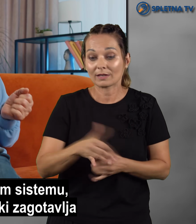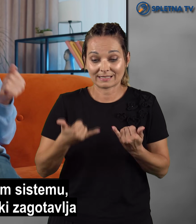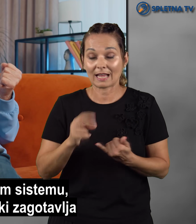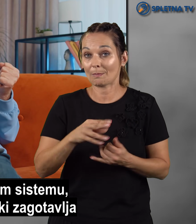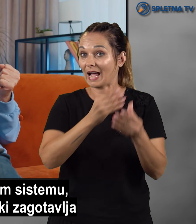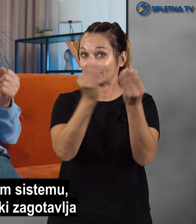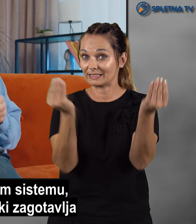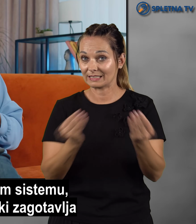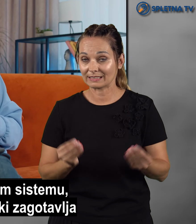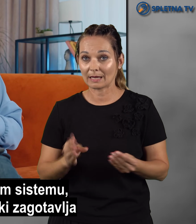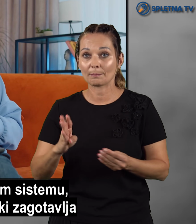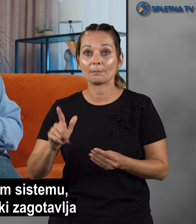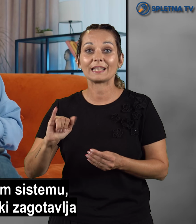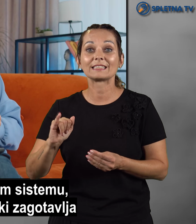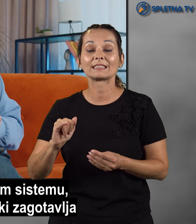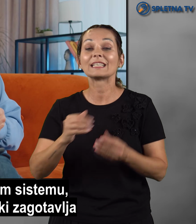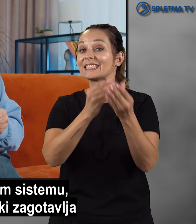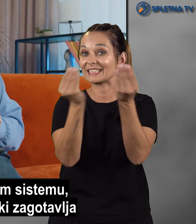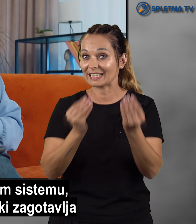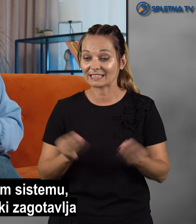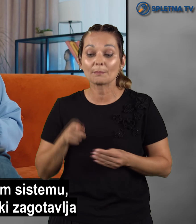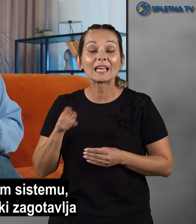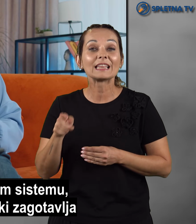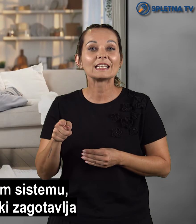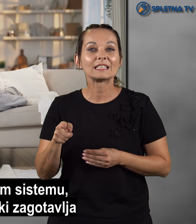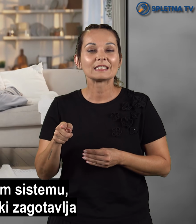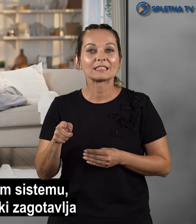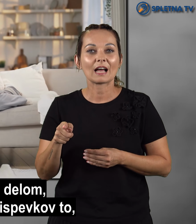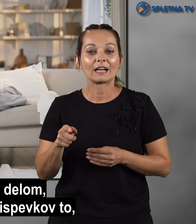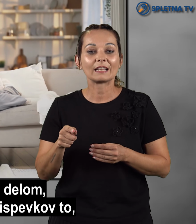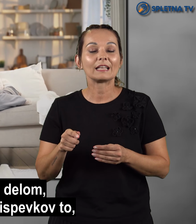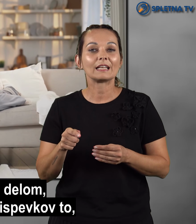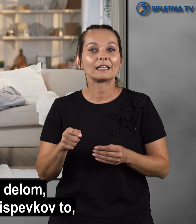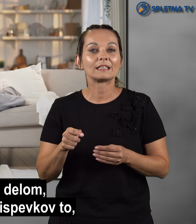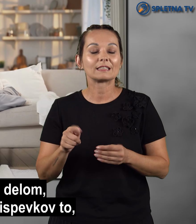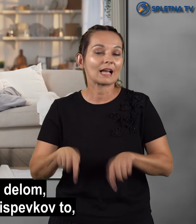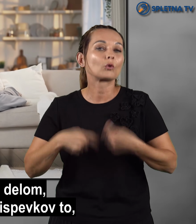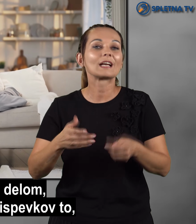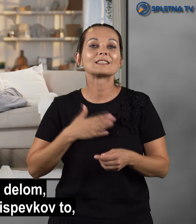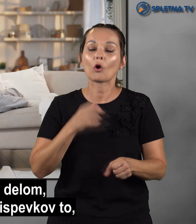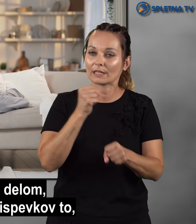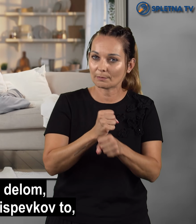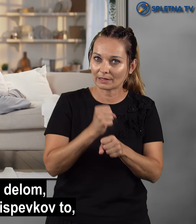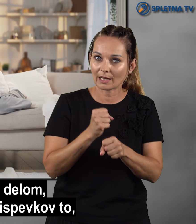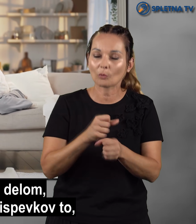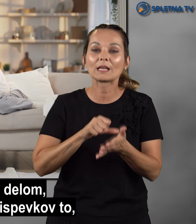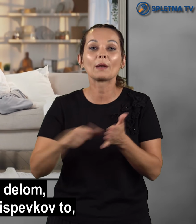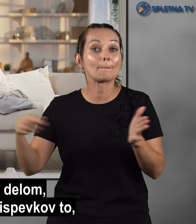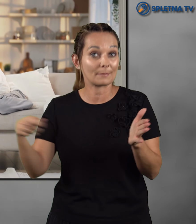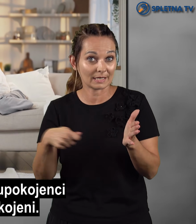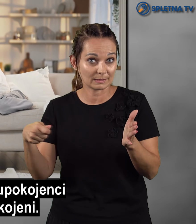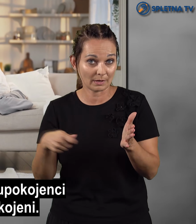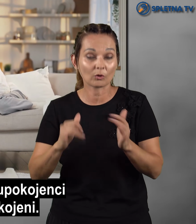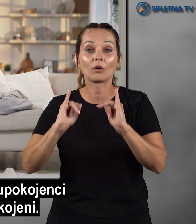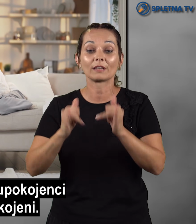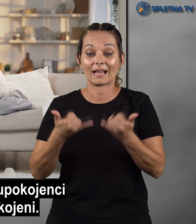imamo, Bismarckovem sistemu, je tista, ki zagotavlja za svojim delom, s plačilom prispevkov, to,